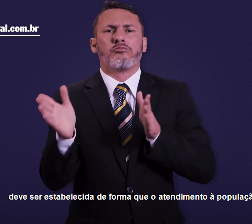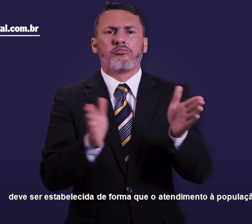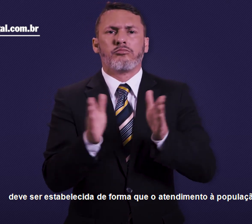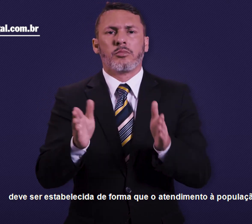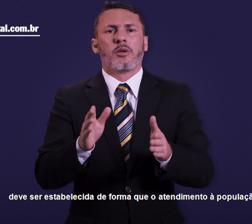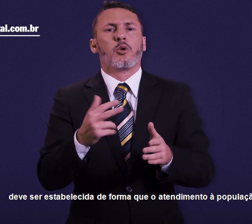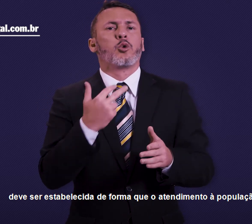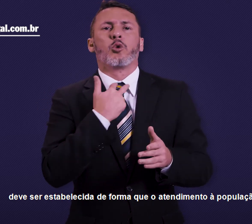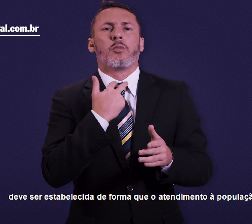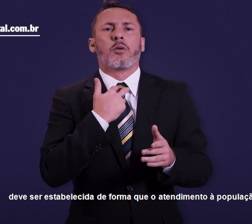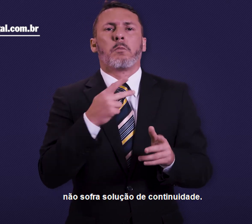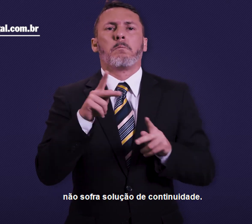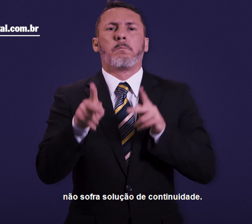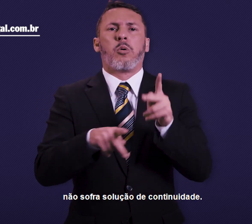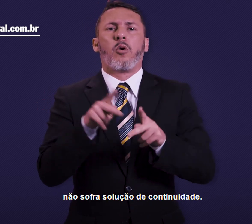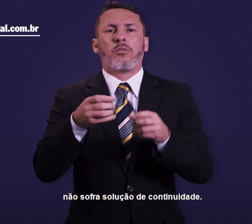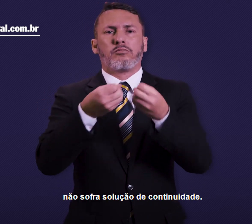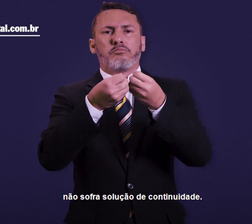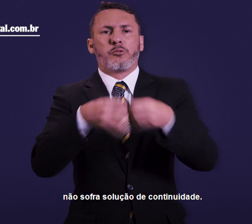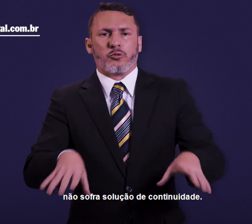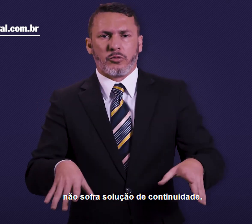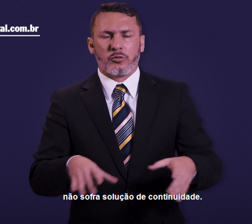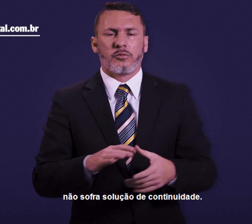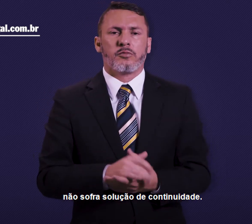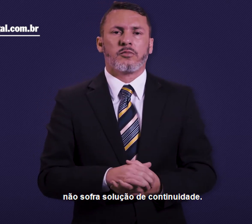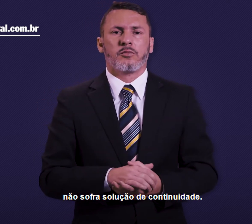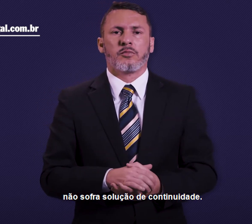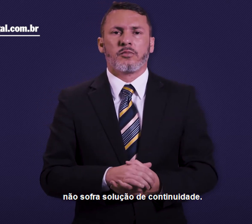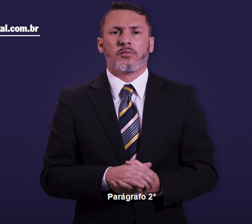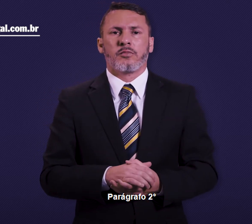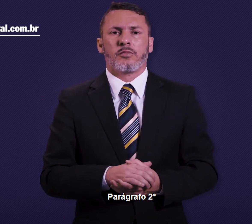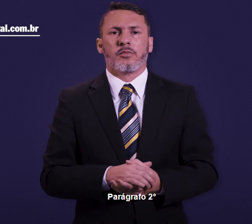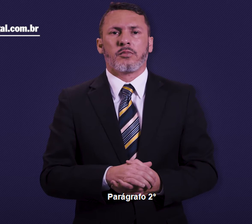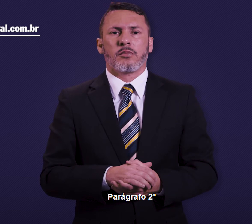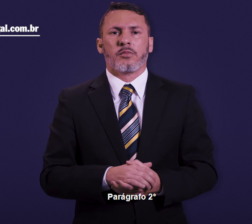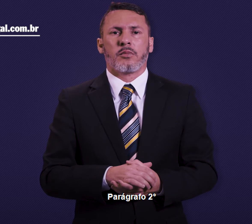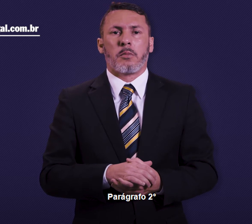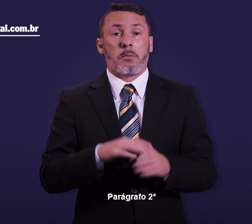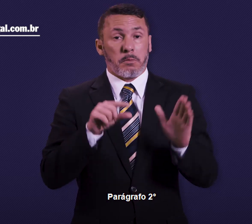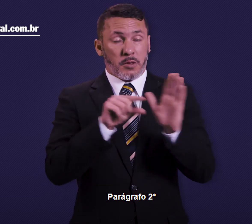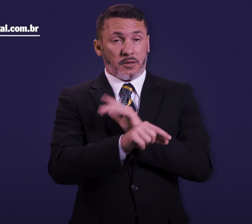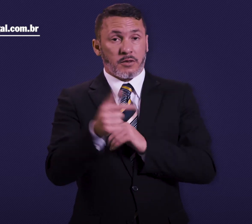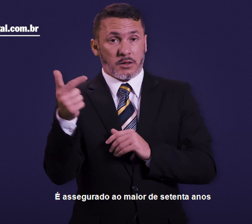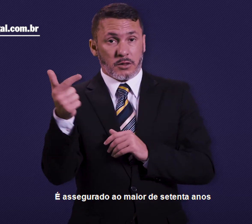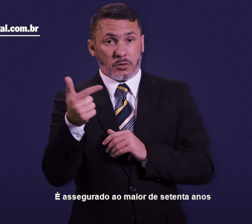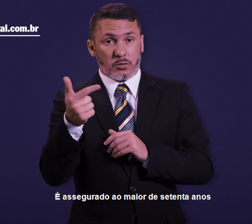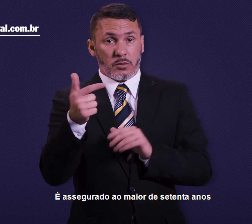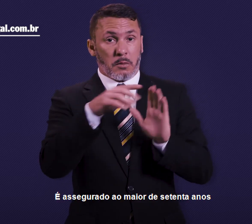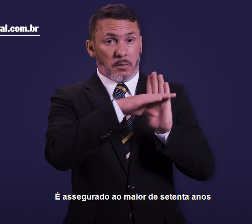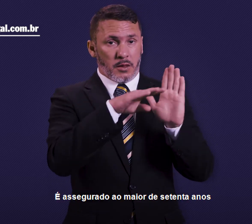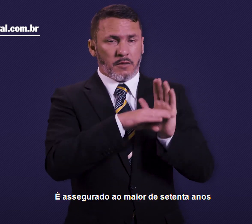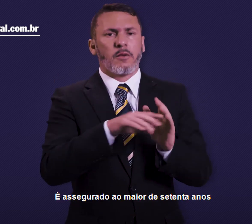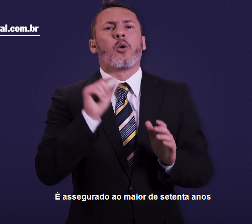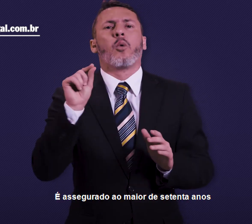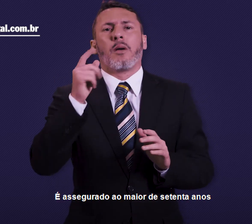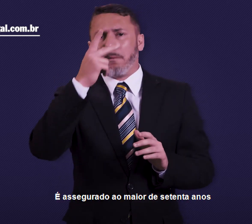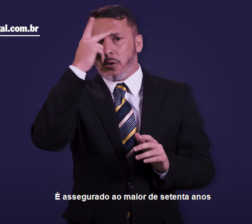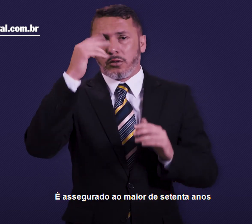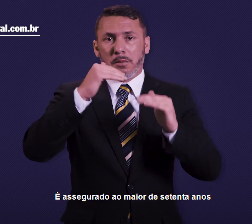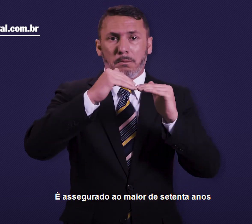atendimento à população não sofra solução de continuidade. Parágrafo 2º. É assegurado ao maior de 70